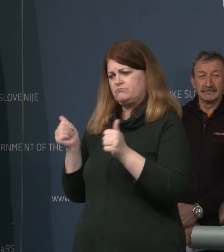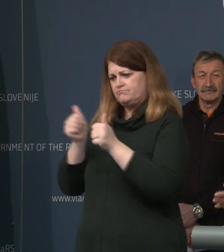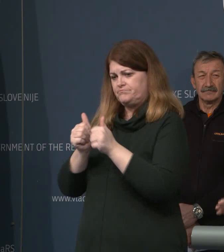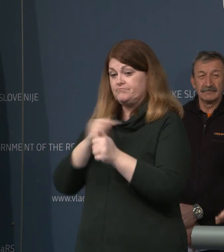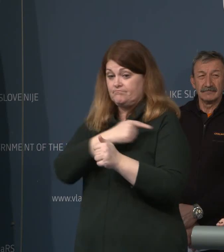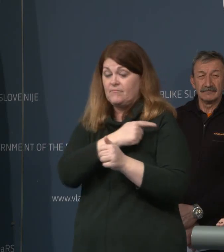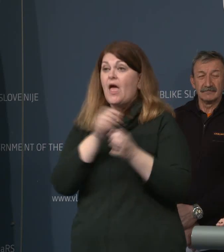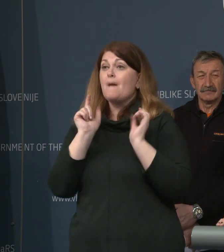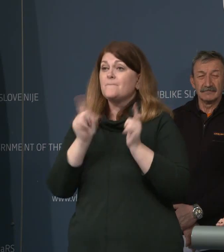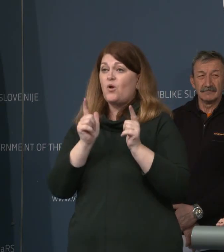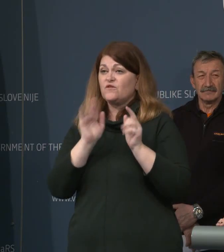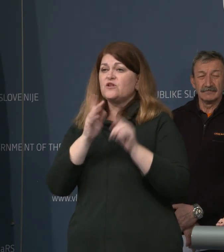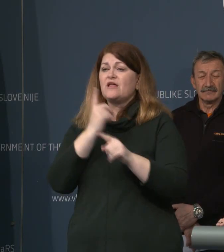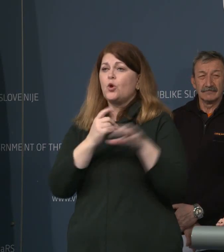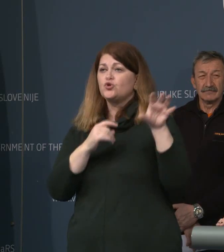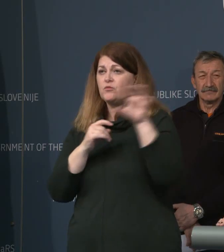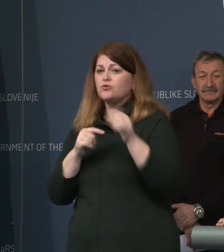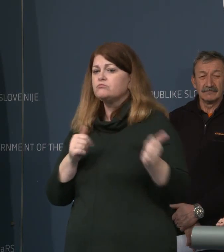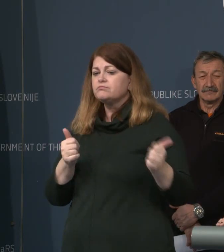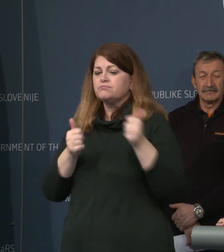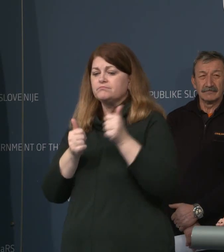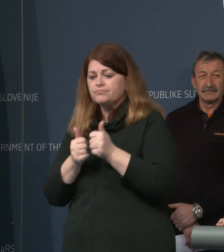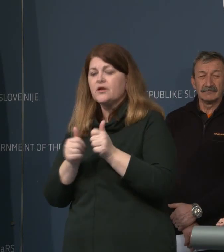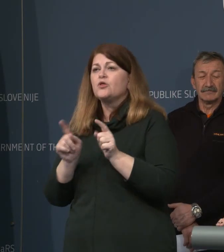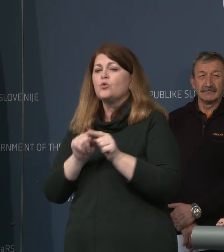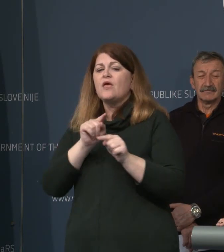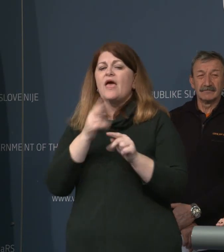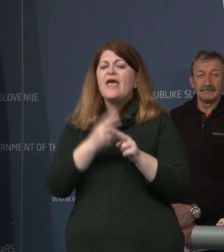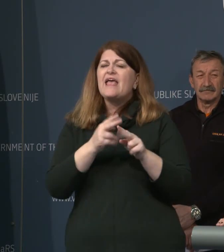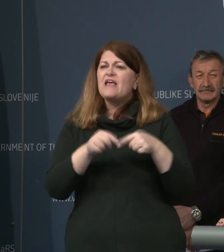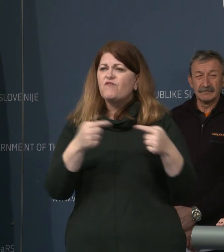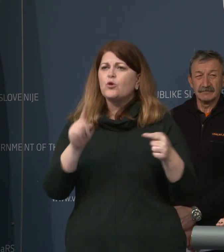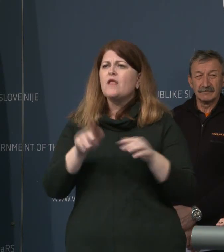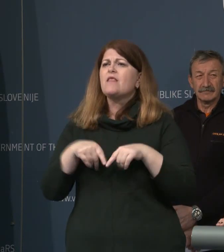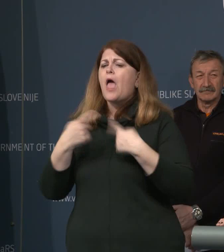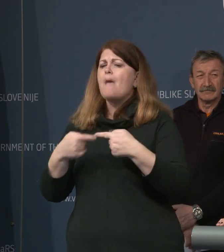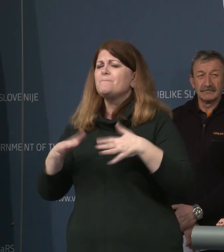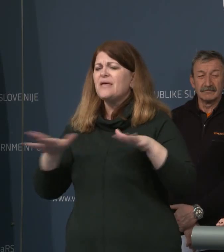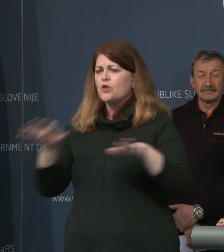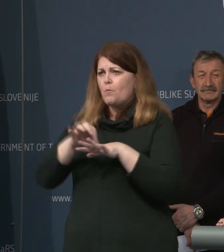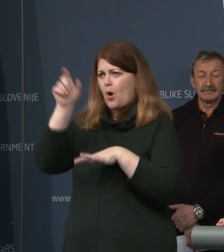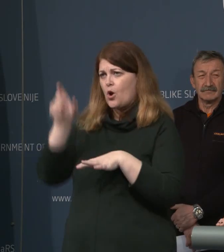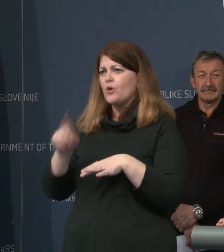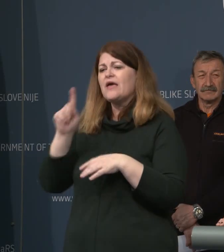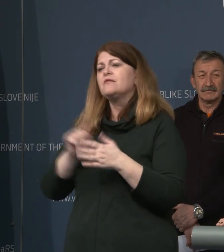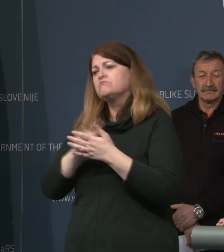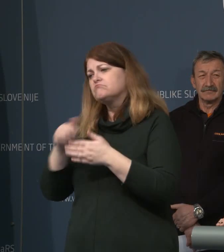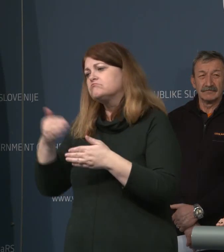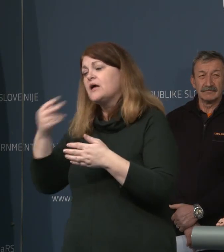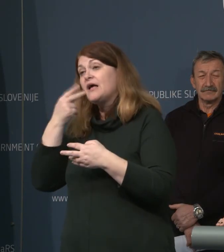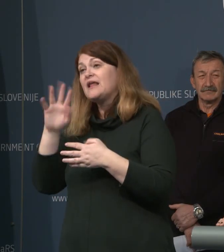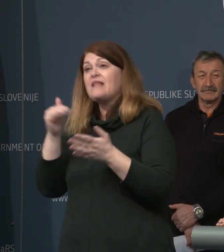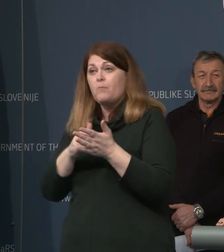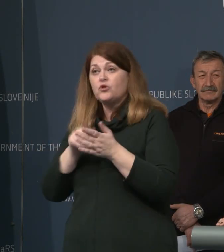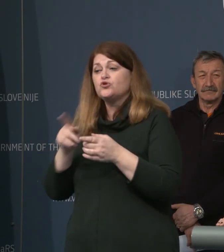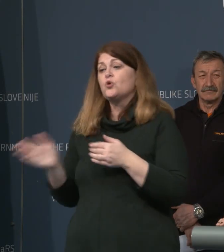nas, profesionalcev na določenih področjih, začenši z infektologi in epidemiologi in pa seveda s časoma glede na